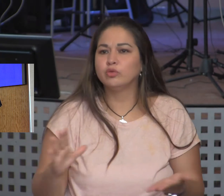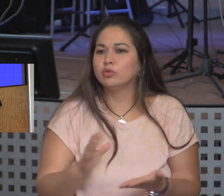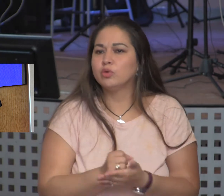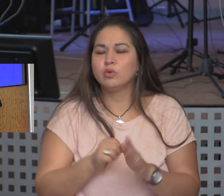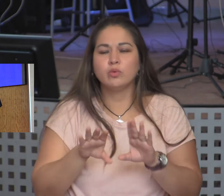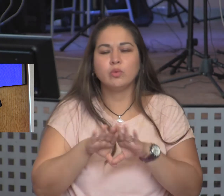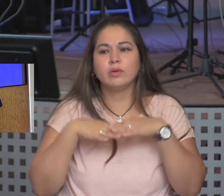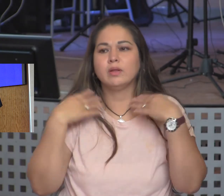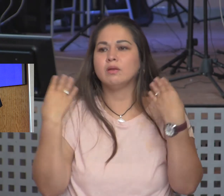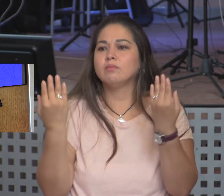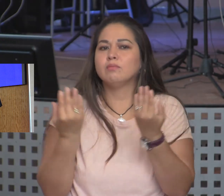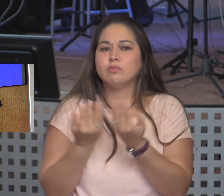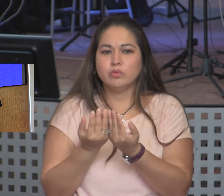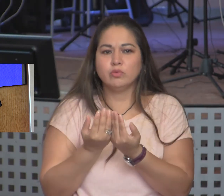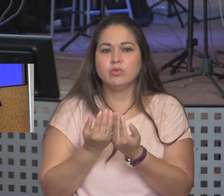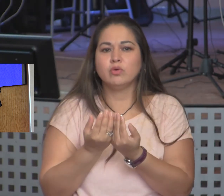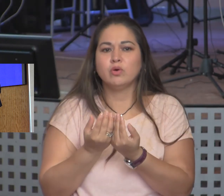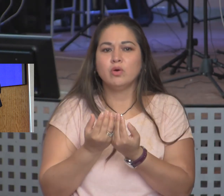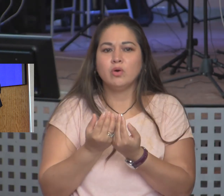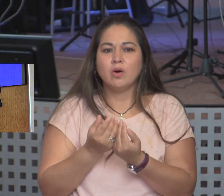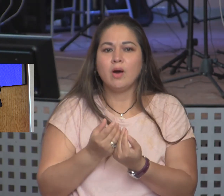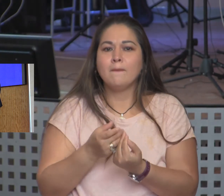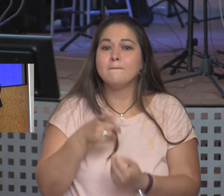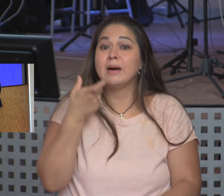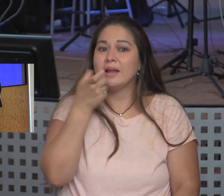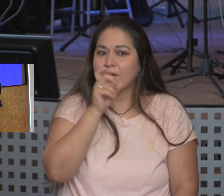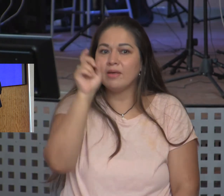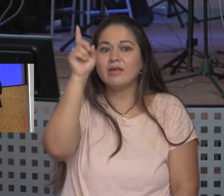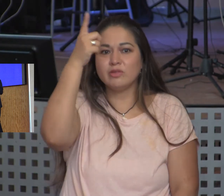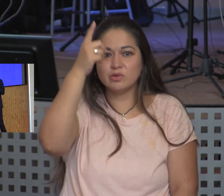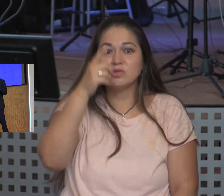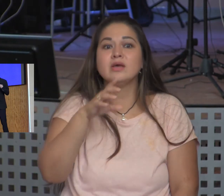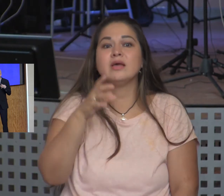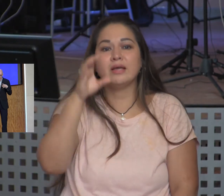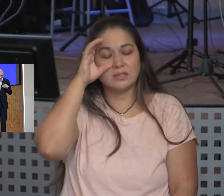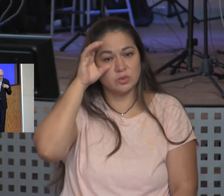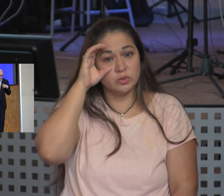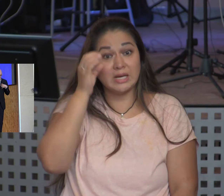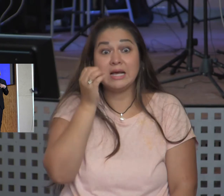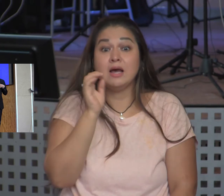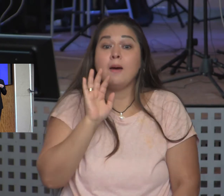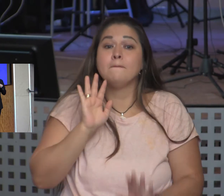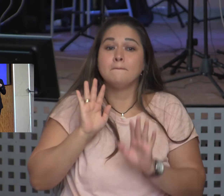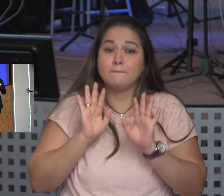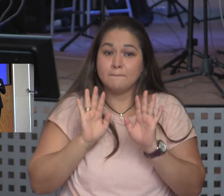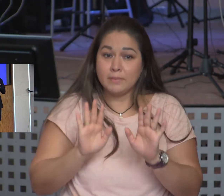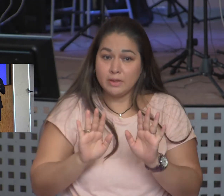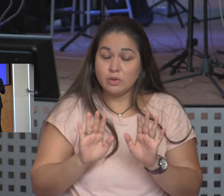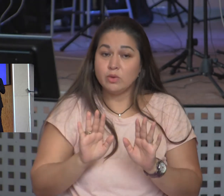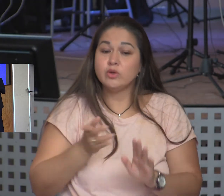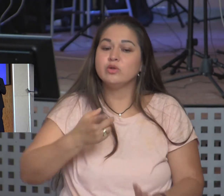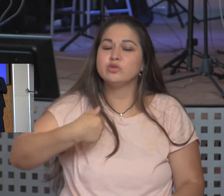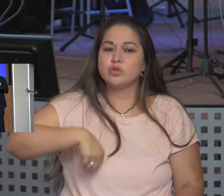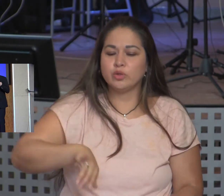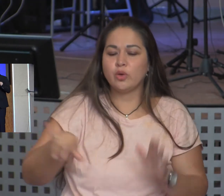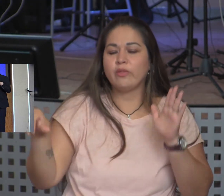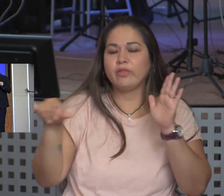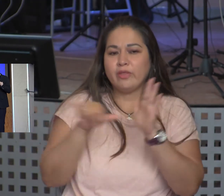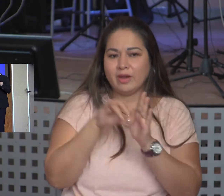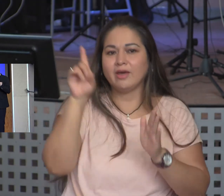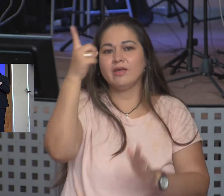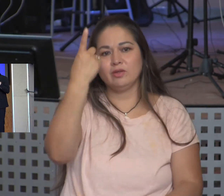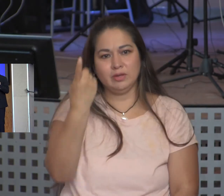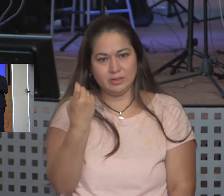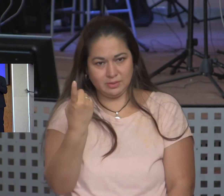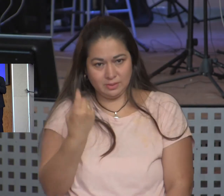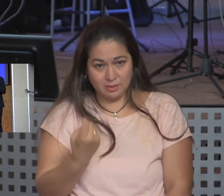del sembrador. Luego, ellos están oyendo, Pedro está oyendo, yo soy capaz de